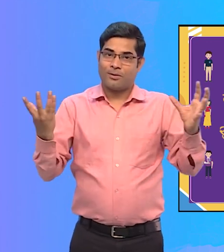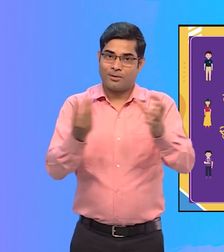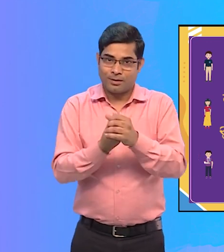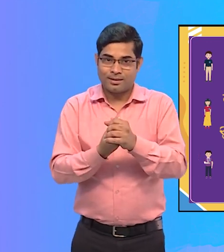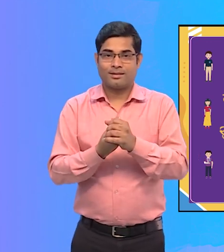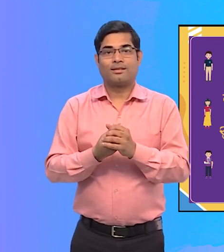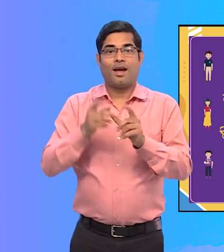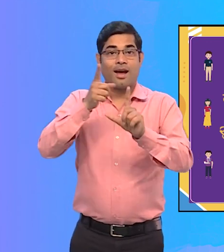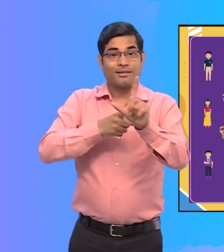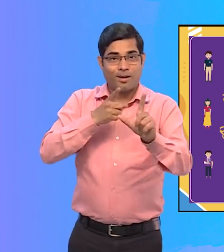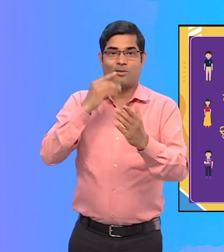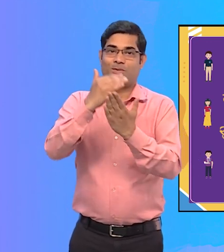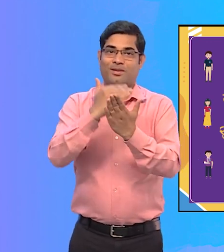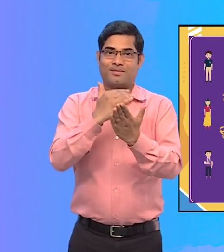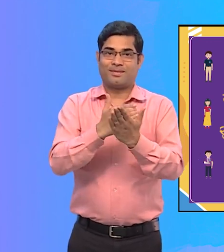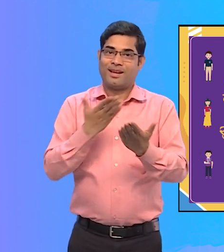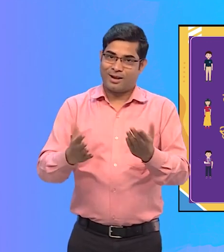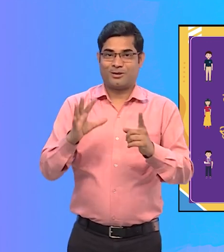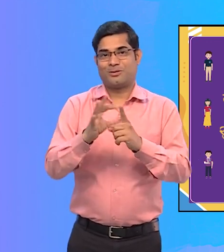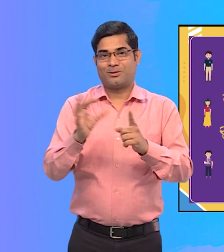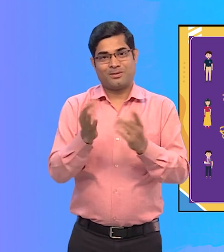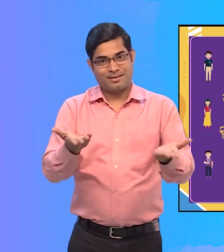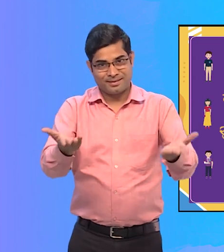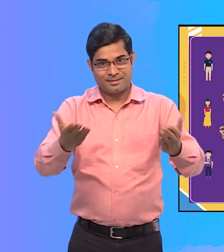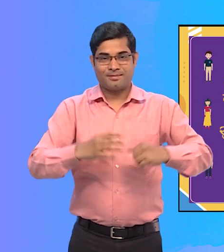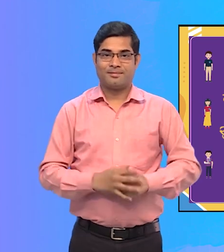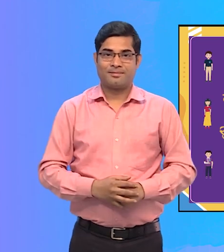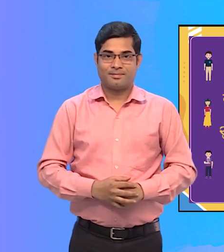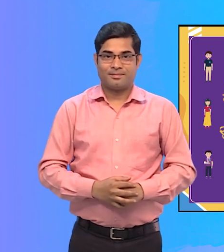ने अपनी वार्षिक स्कूल कार्यक्रम में कैसा प्रदर्शन करते हैं